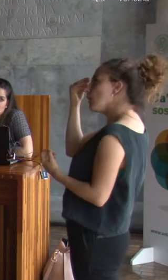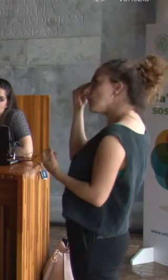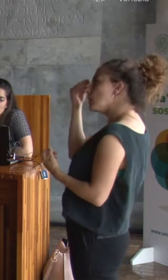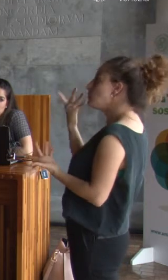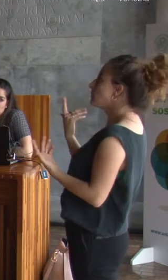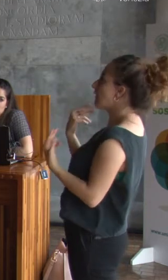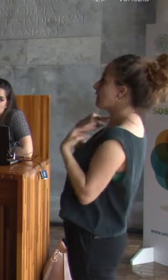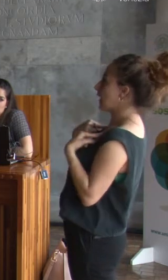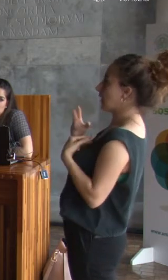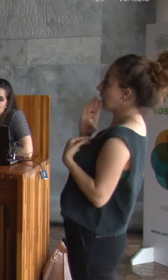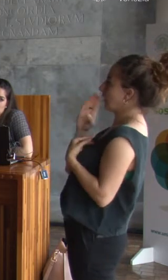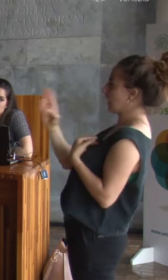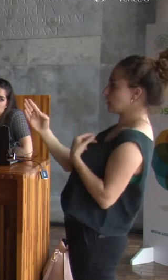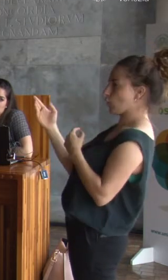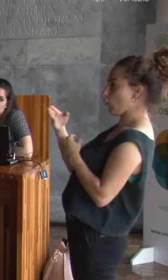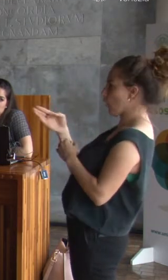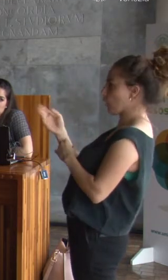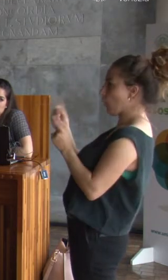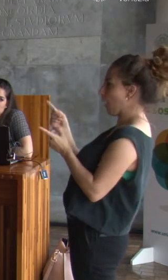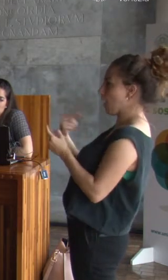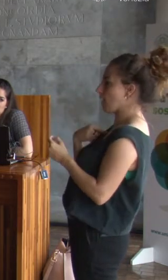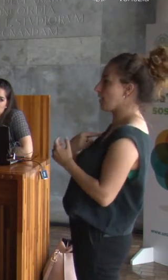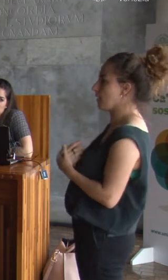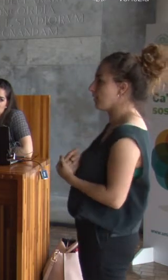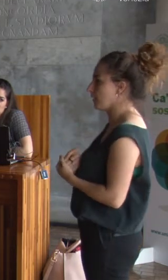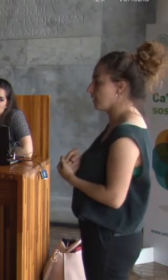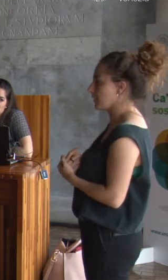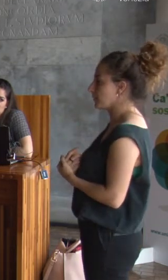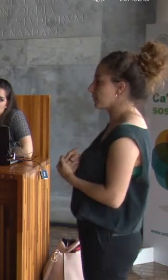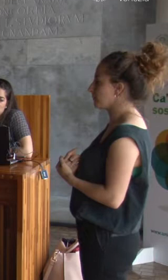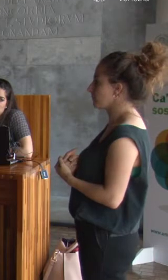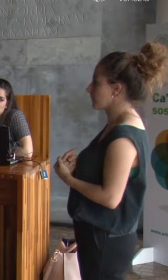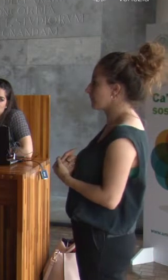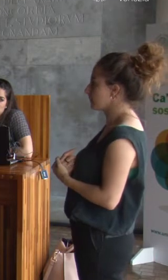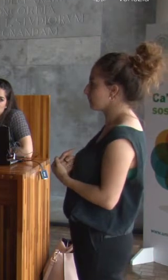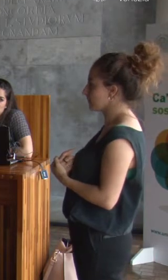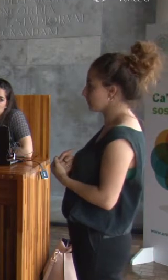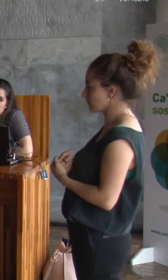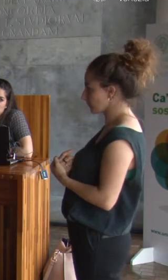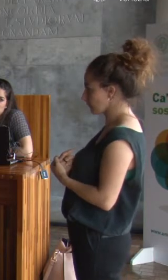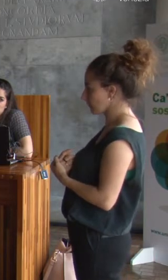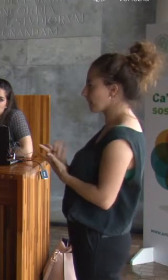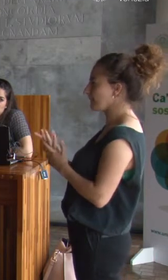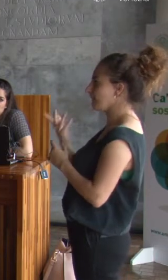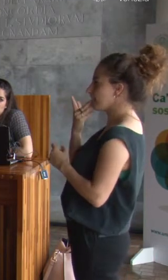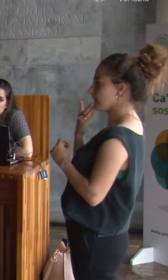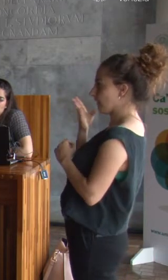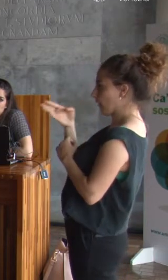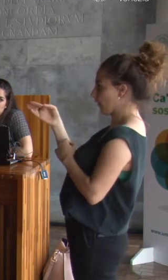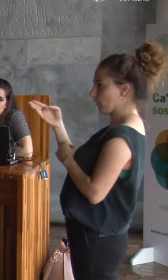stia andando la mia vita. Dobbiamo andare dritti la prima parte, se non sbaglio, attraversare lo strada. Da che parte voglio